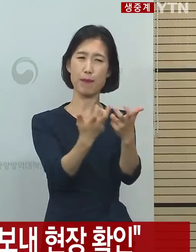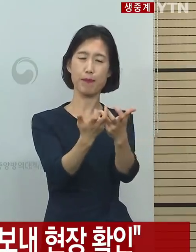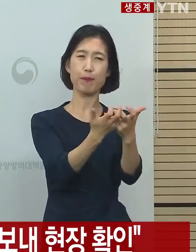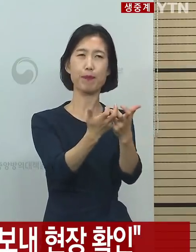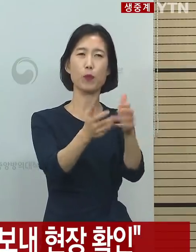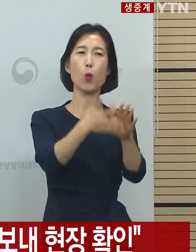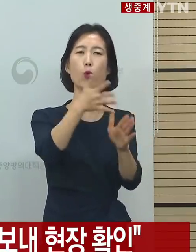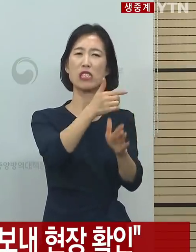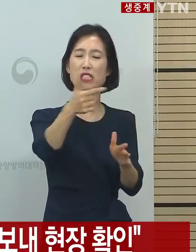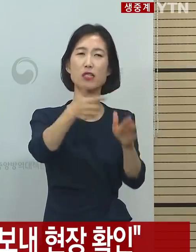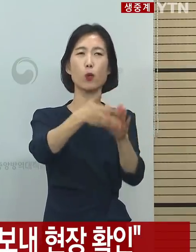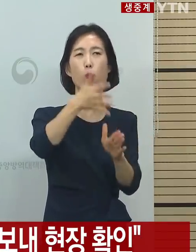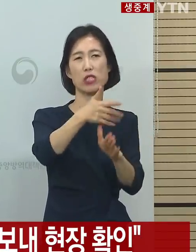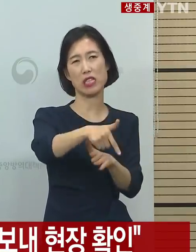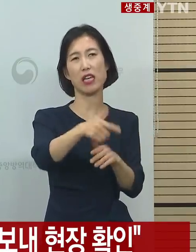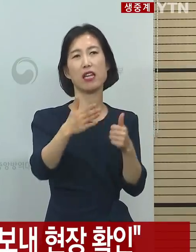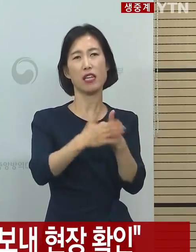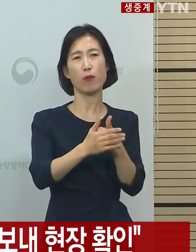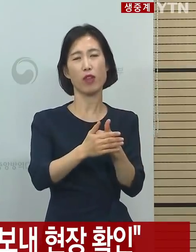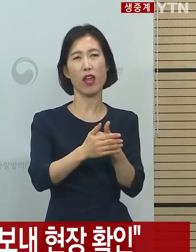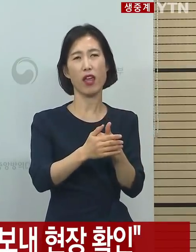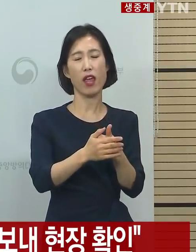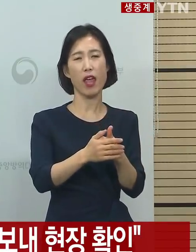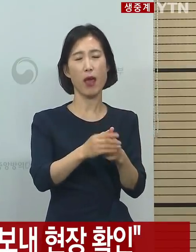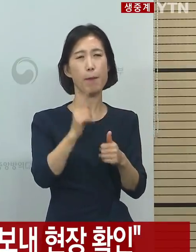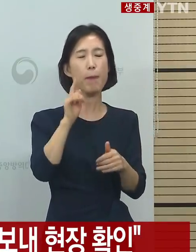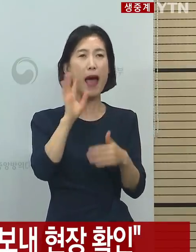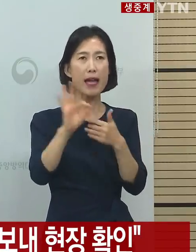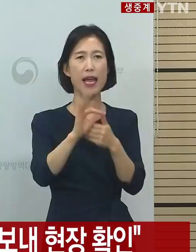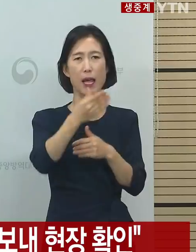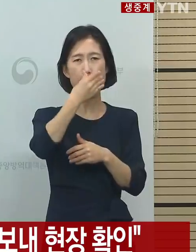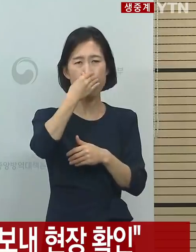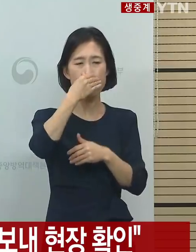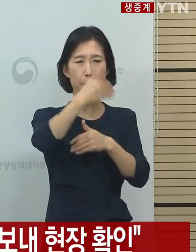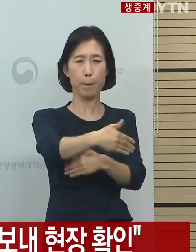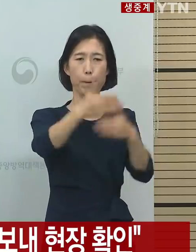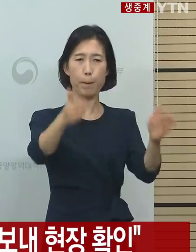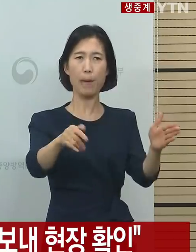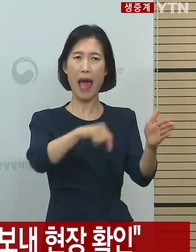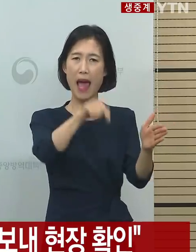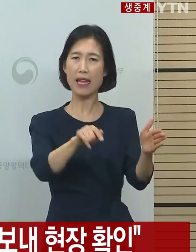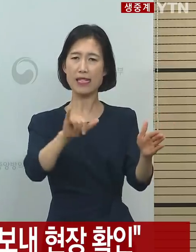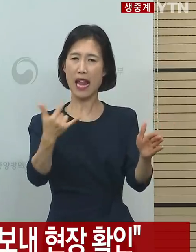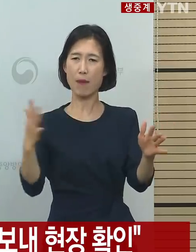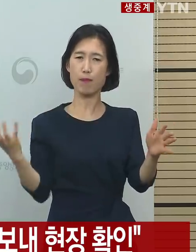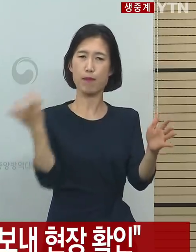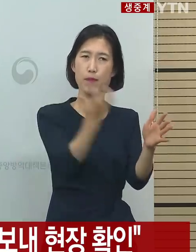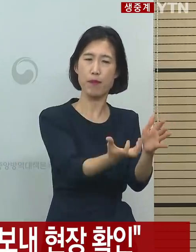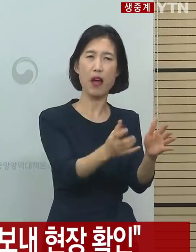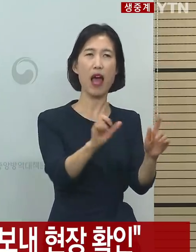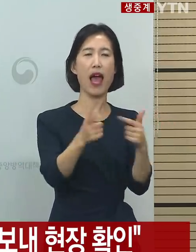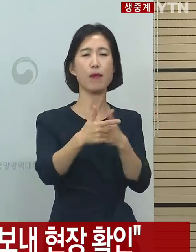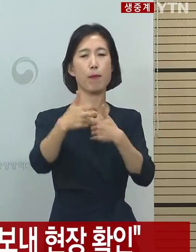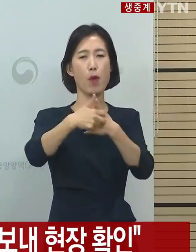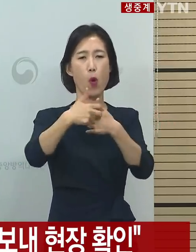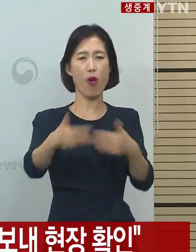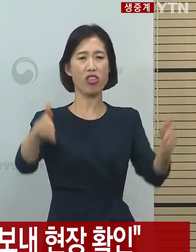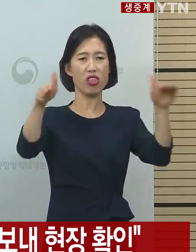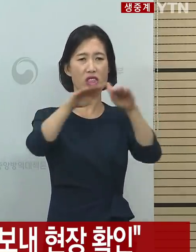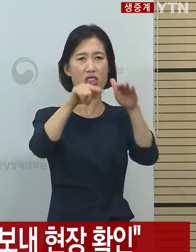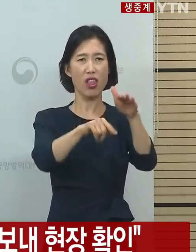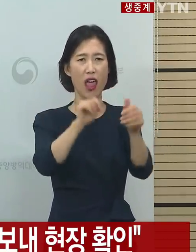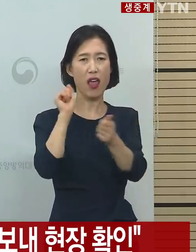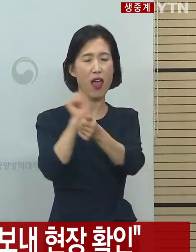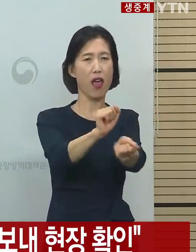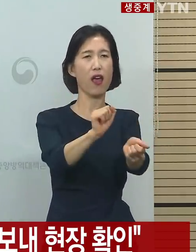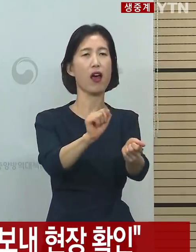이런 밀폐된 환경에서 집단 폭로 시에 또는 의료기관 노출 시에 가장 위험한 시나리오라고